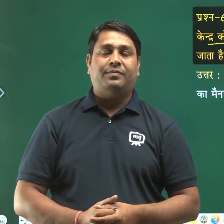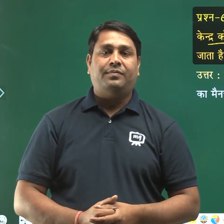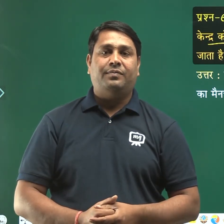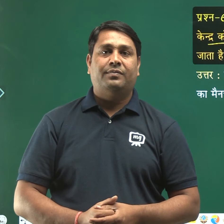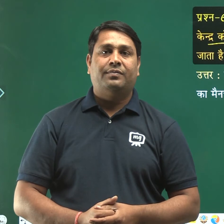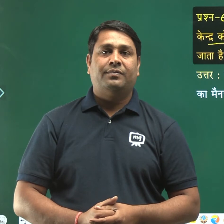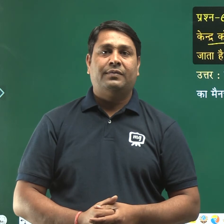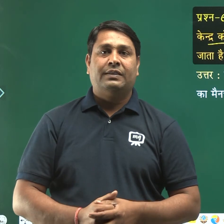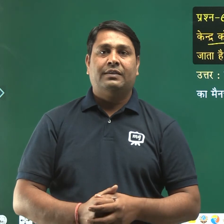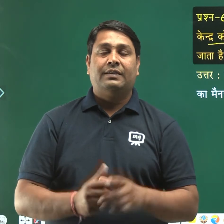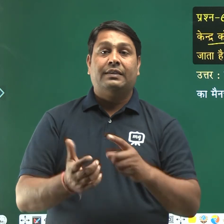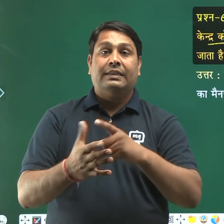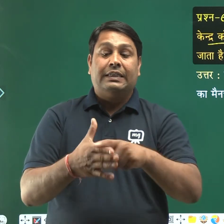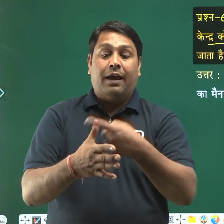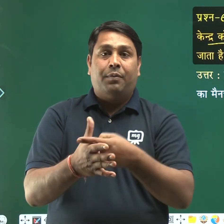जापान के